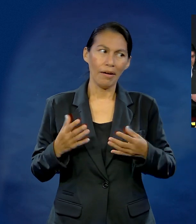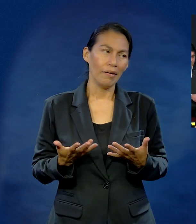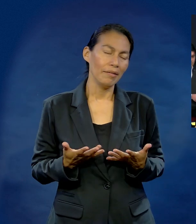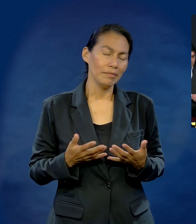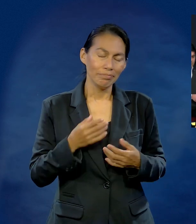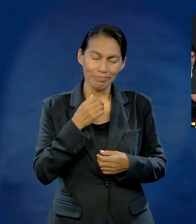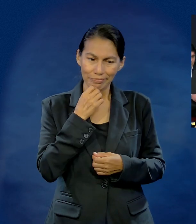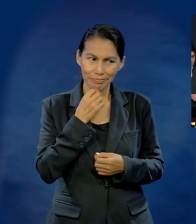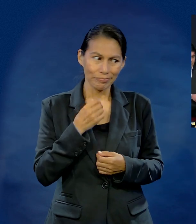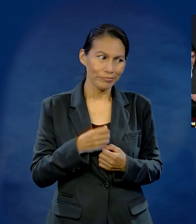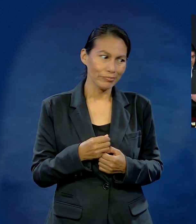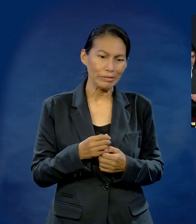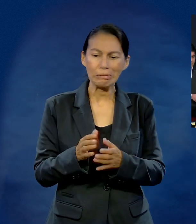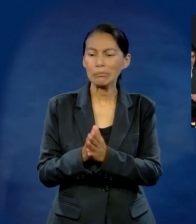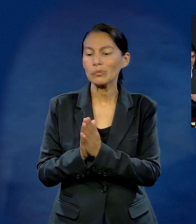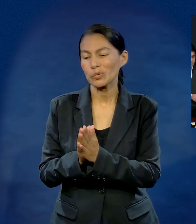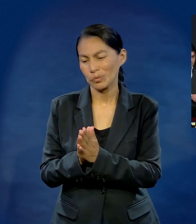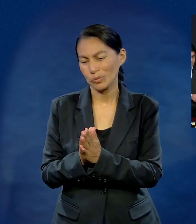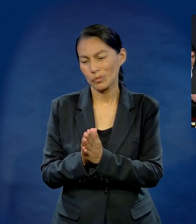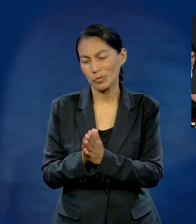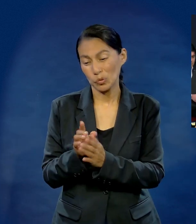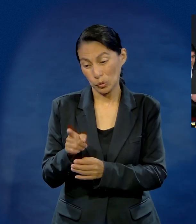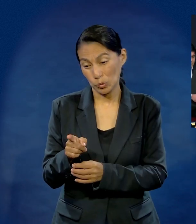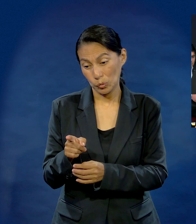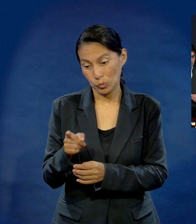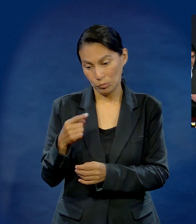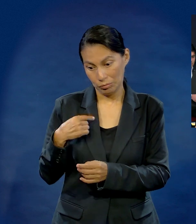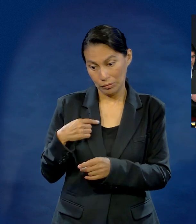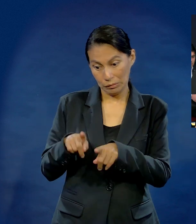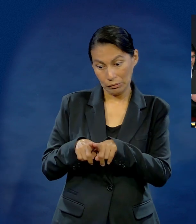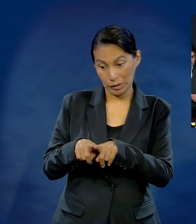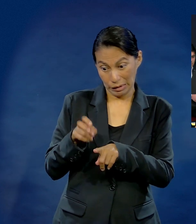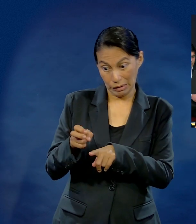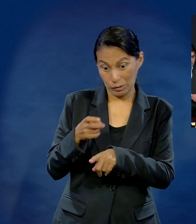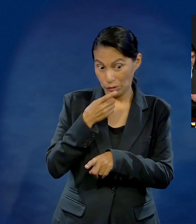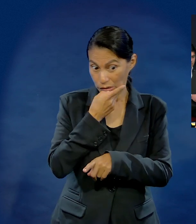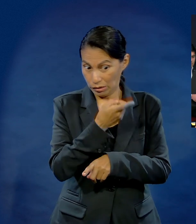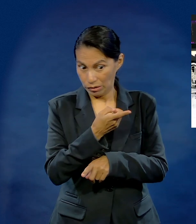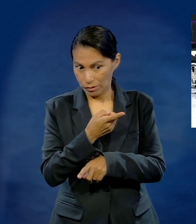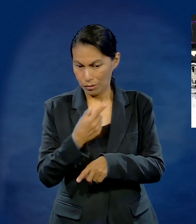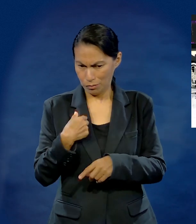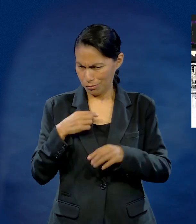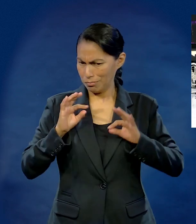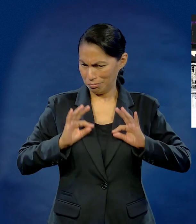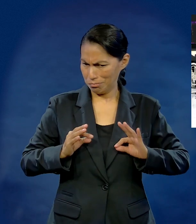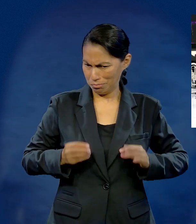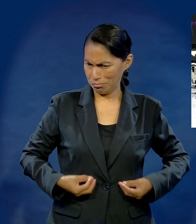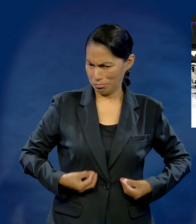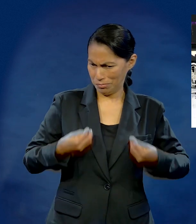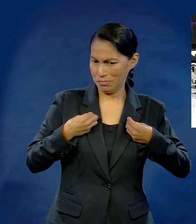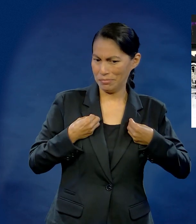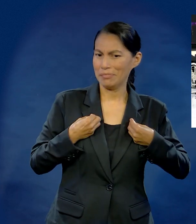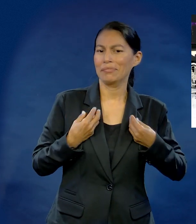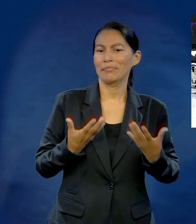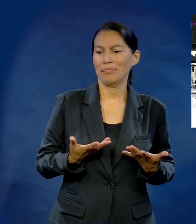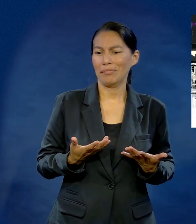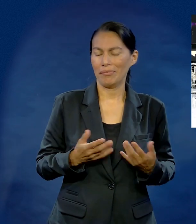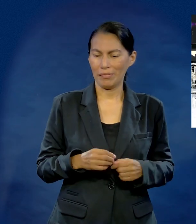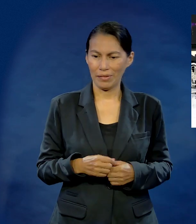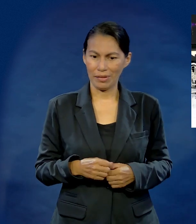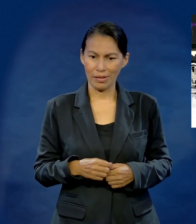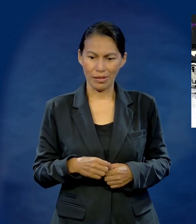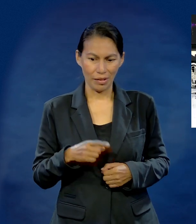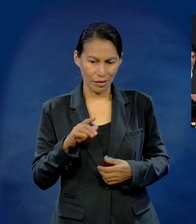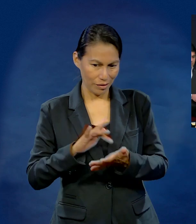¿eh? Es como si el esposo dice, oye, ya tenemos 20 años de casados, ahora me doy cuenta que eres hermosa.